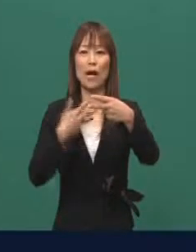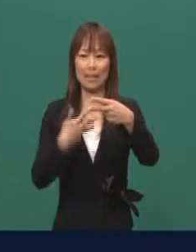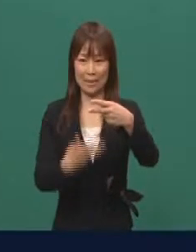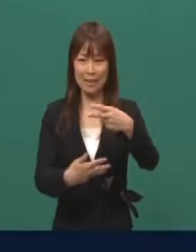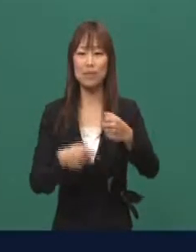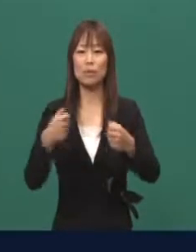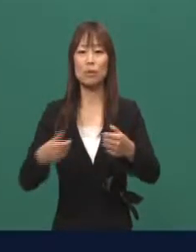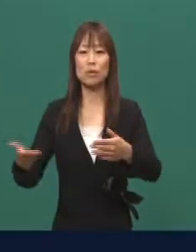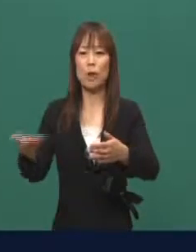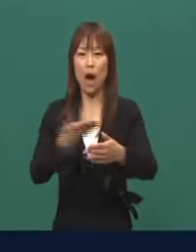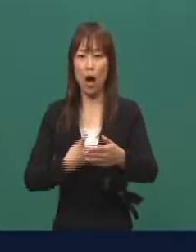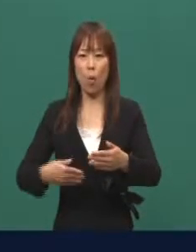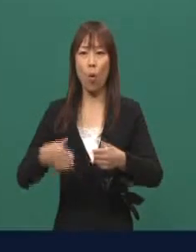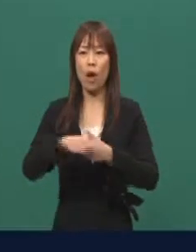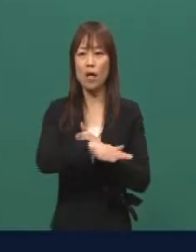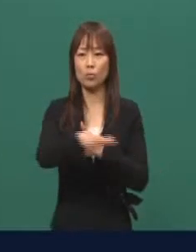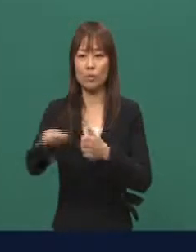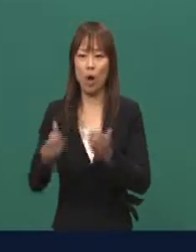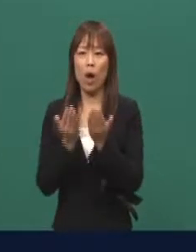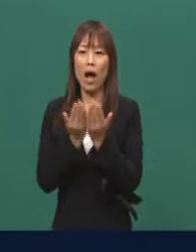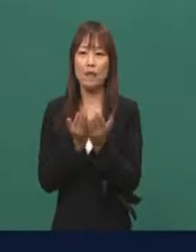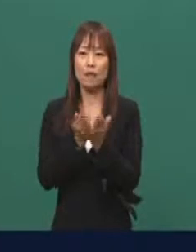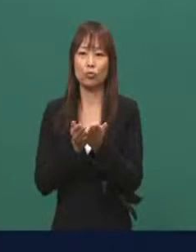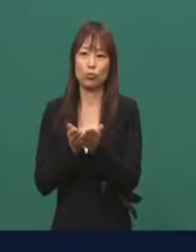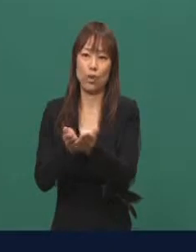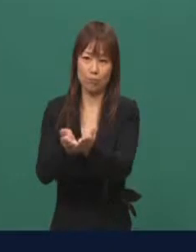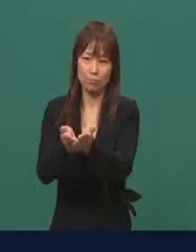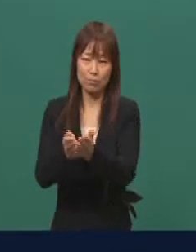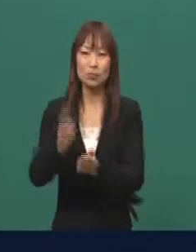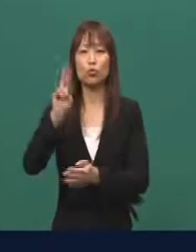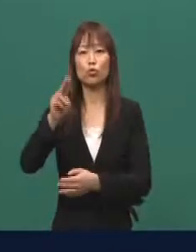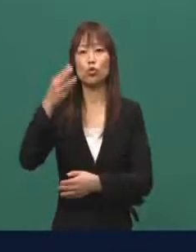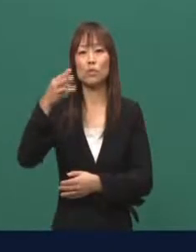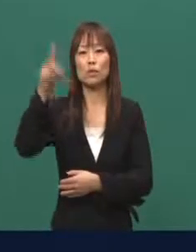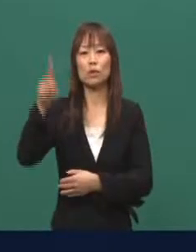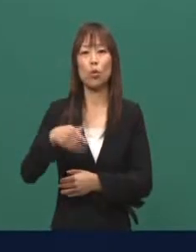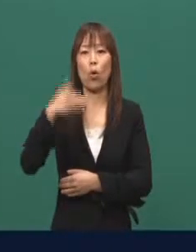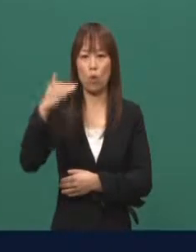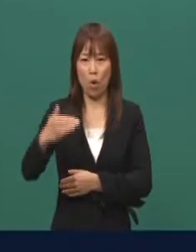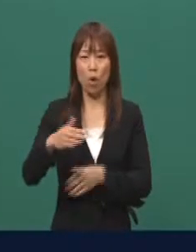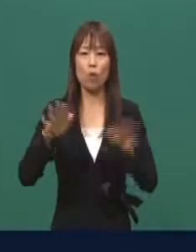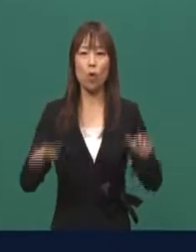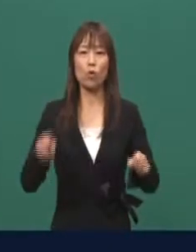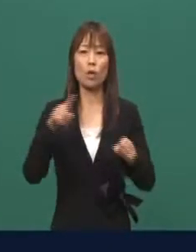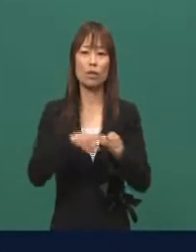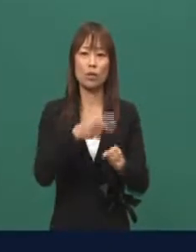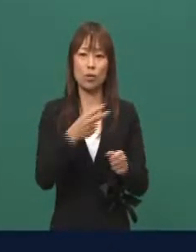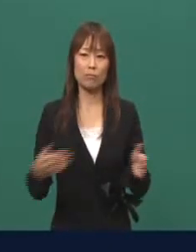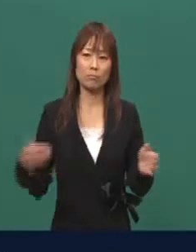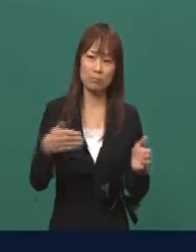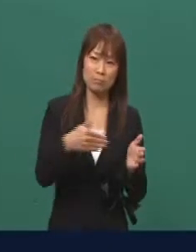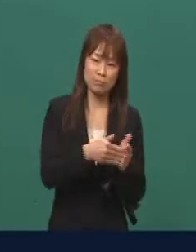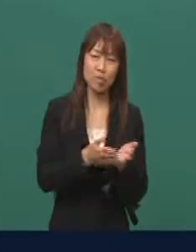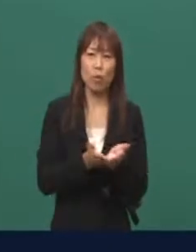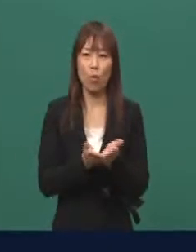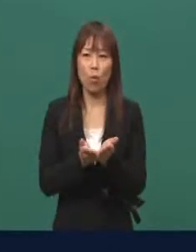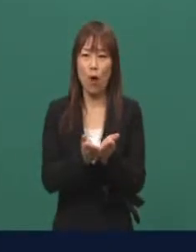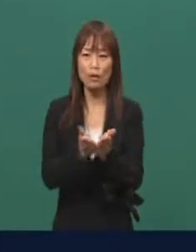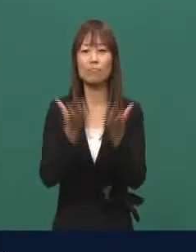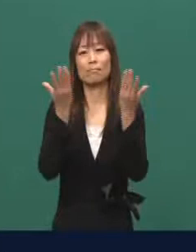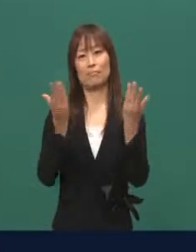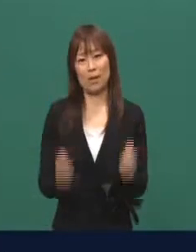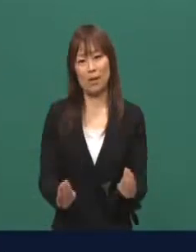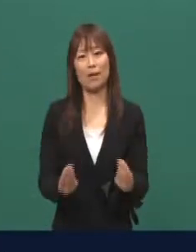2月28日、琵琶湖の環境学習船海の子が今年度最後の航海を終えました